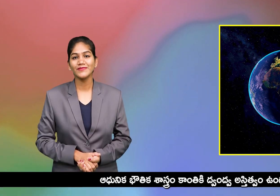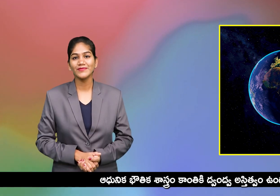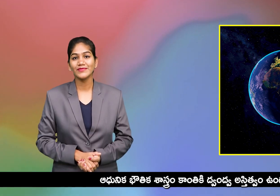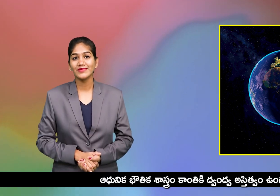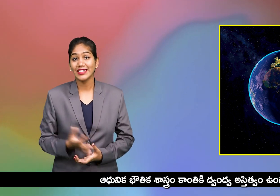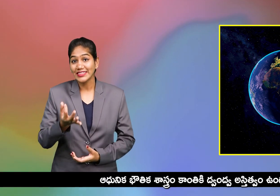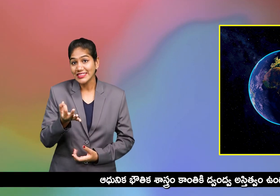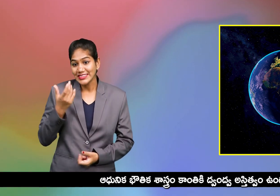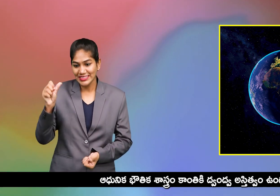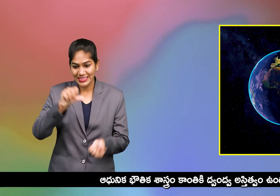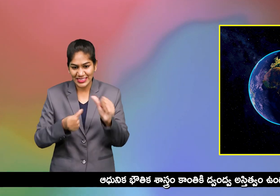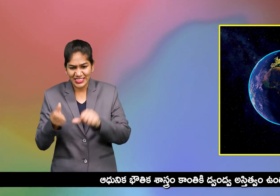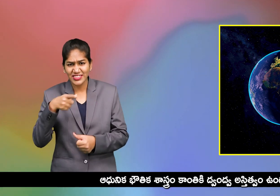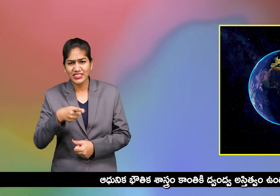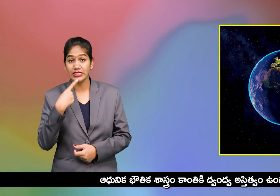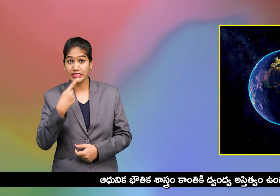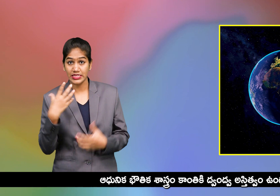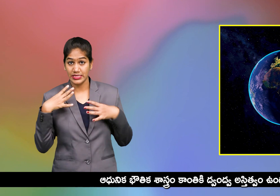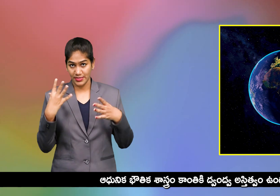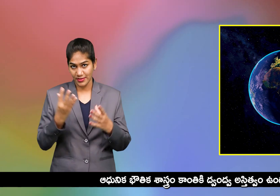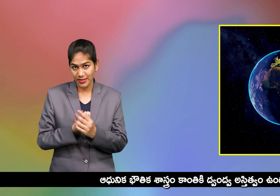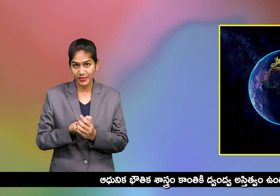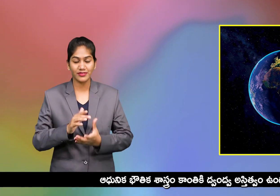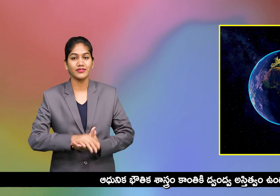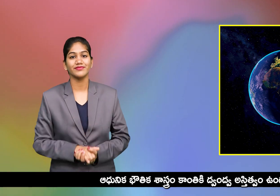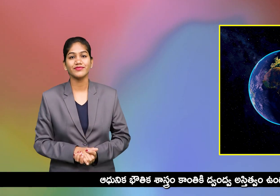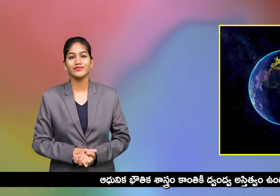ఆధునిక భౌతిక శాస్త్రం కాంతికి ద్వంద్వ అస్తిత్వం ఉందని చెబుతుంది.